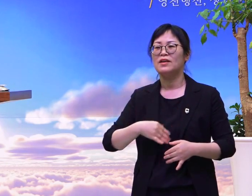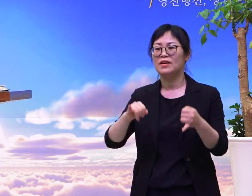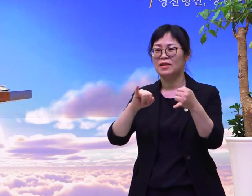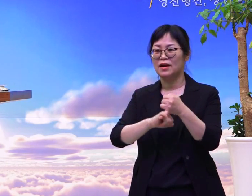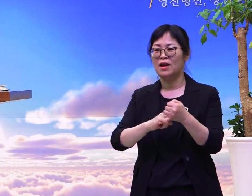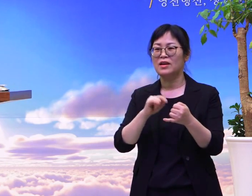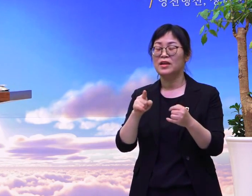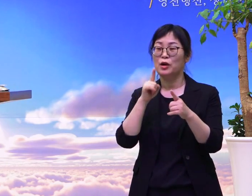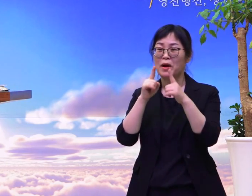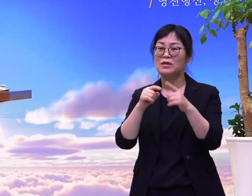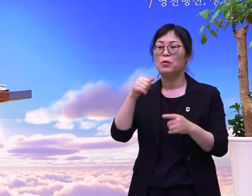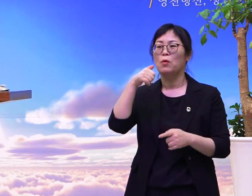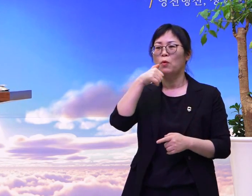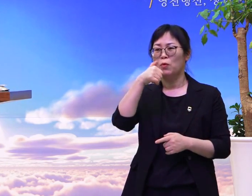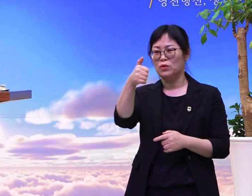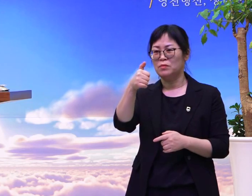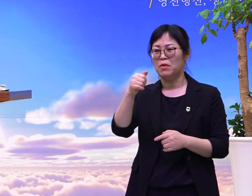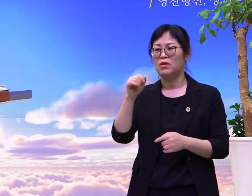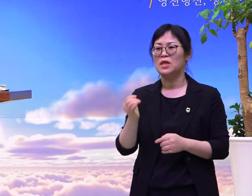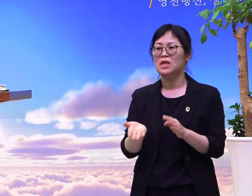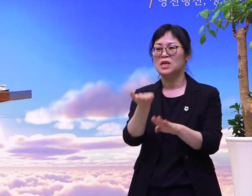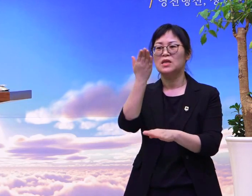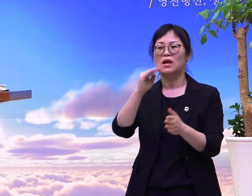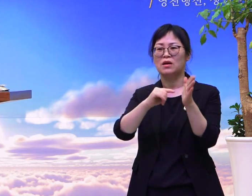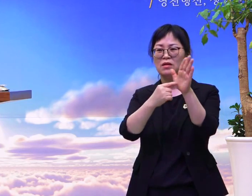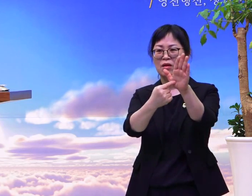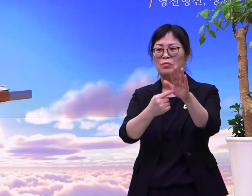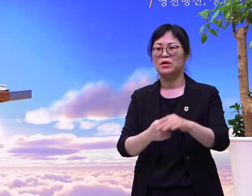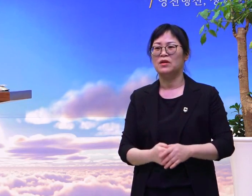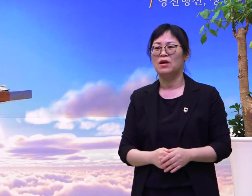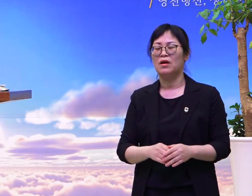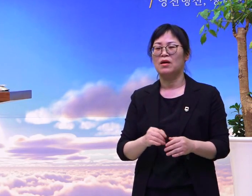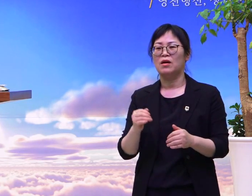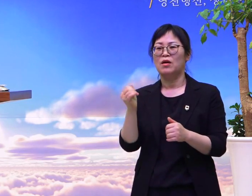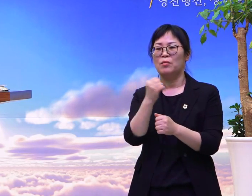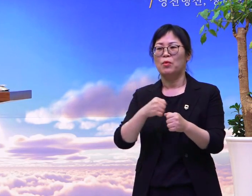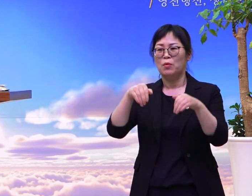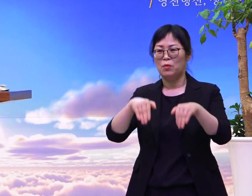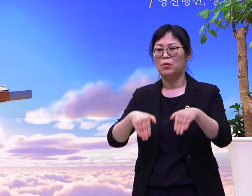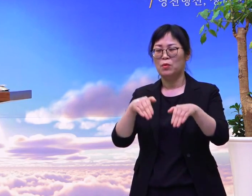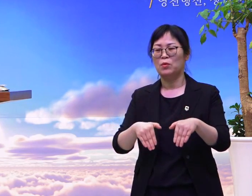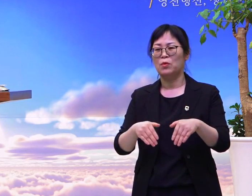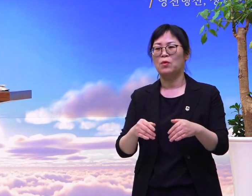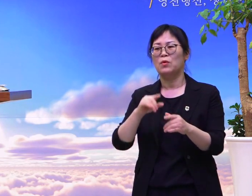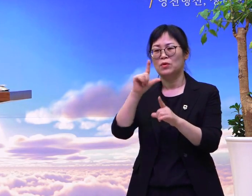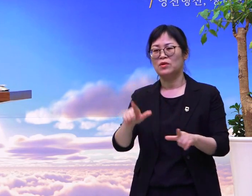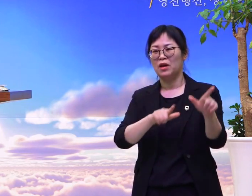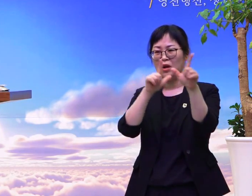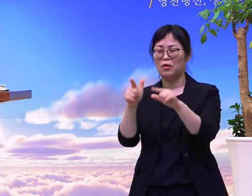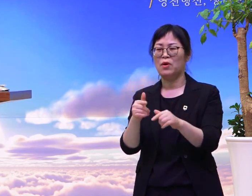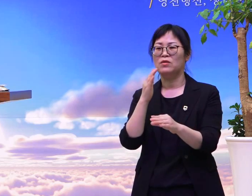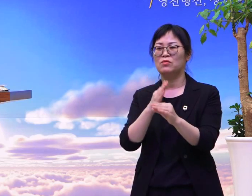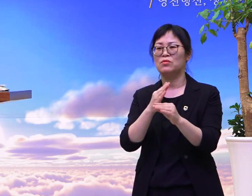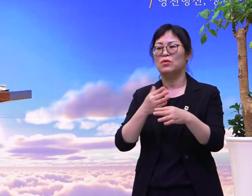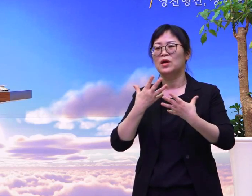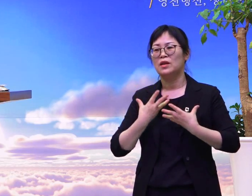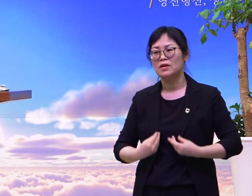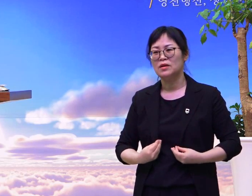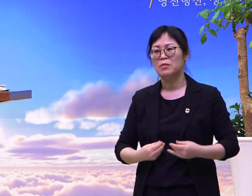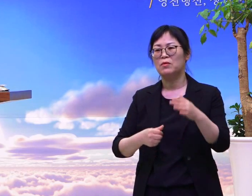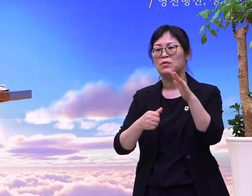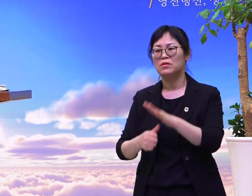말씀이 50회 이상 나옵니다. 포로 생활하고 있는 그 백성들, 어쩌면 낙심하고 절망하며,